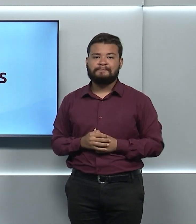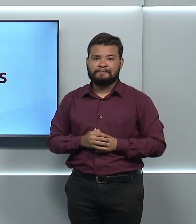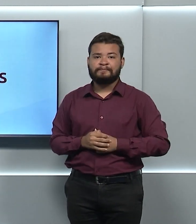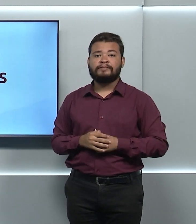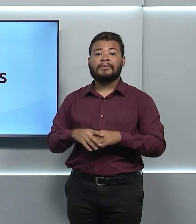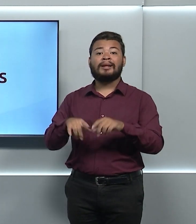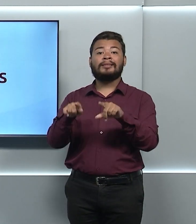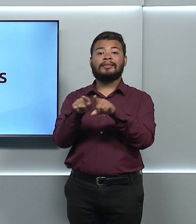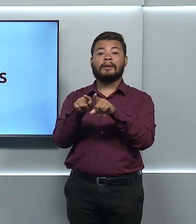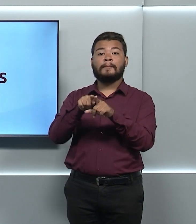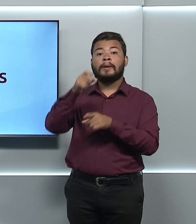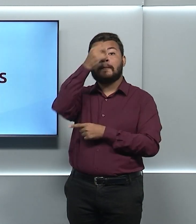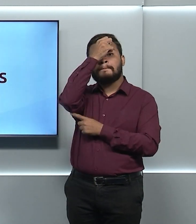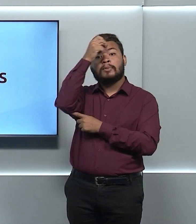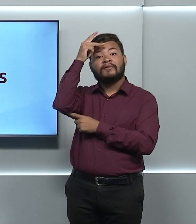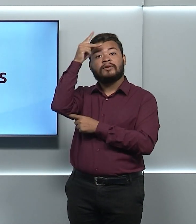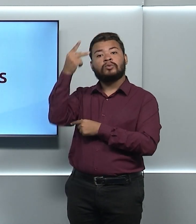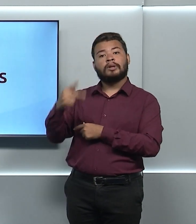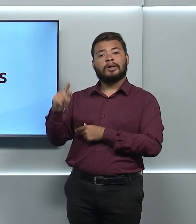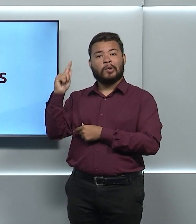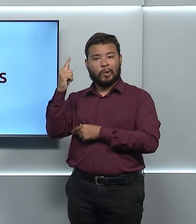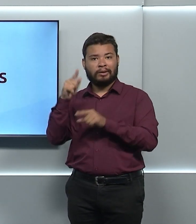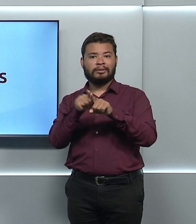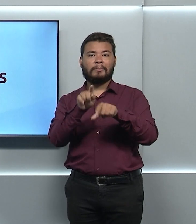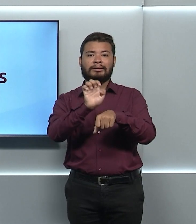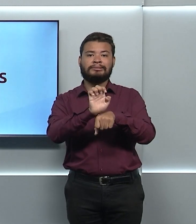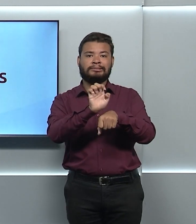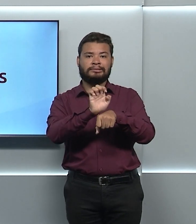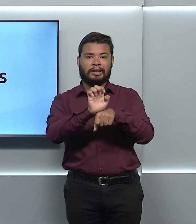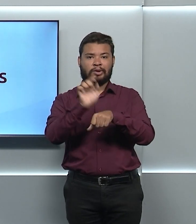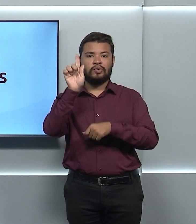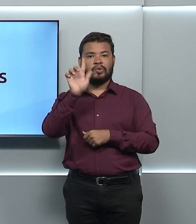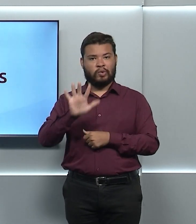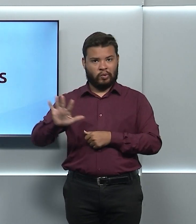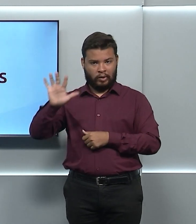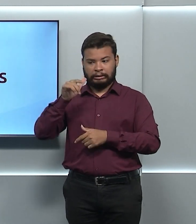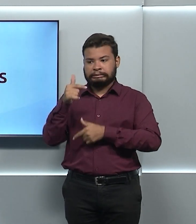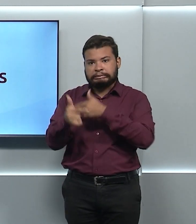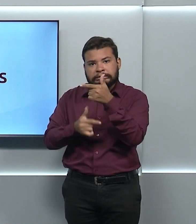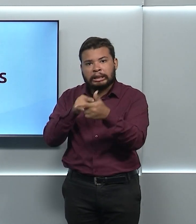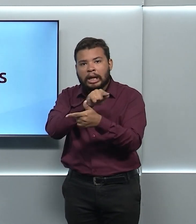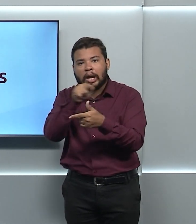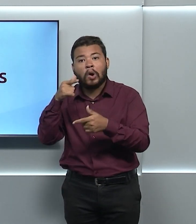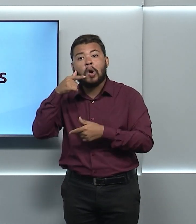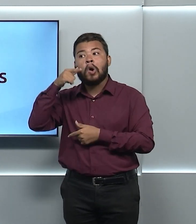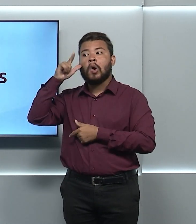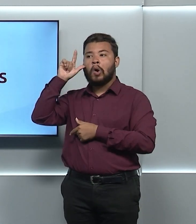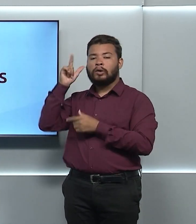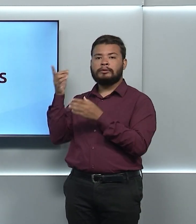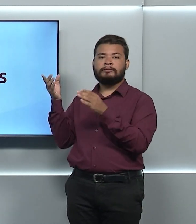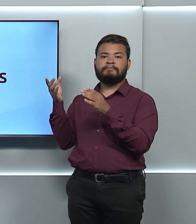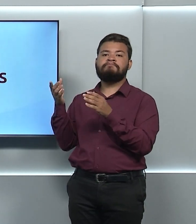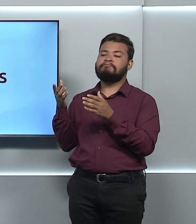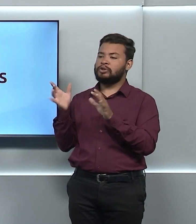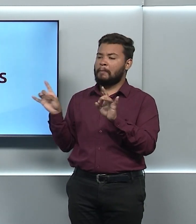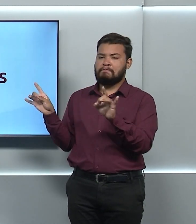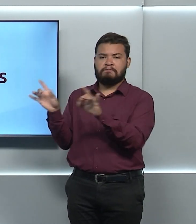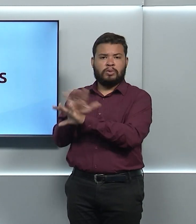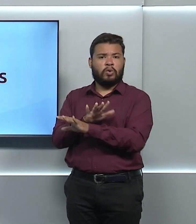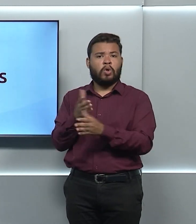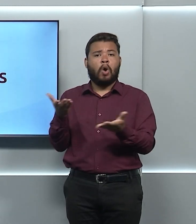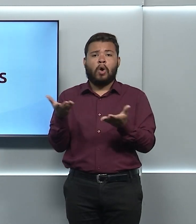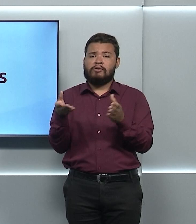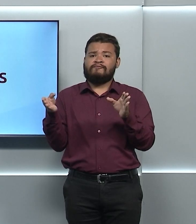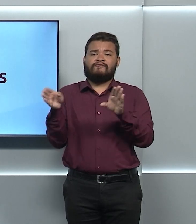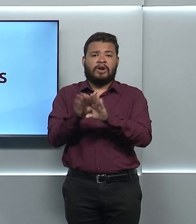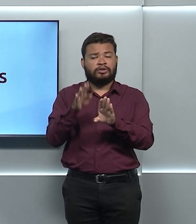de atendimento da Prefeitura de Goiânia e do Estado de Goiás encerraram os atendimentos ontem, já estão aí no